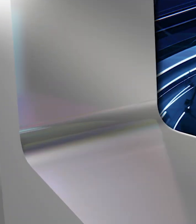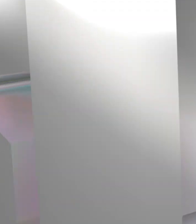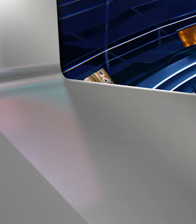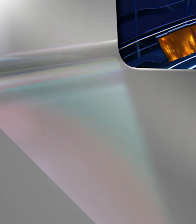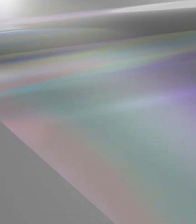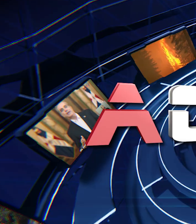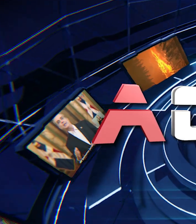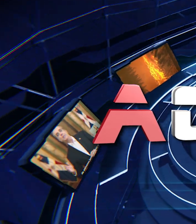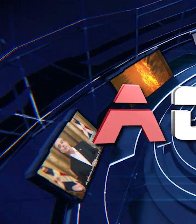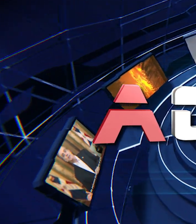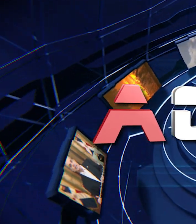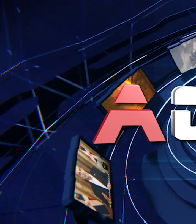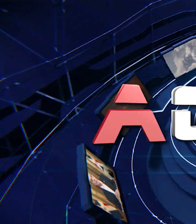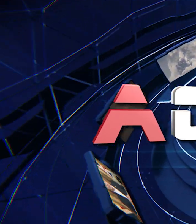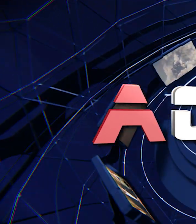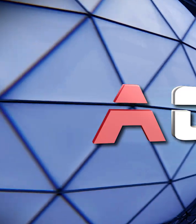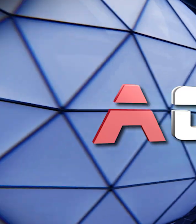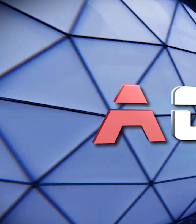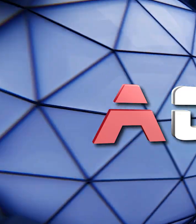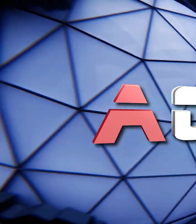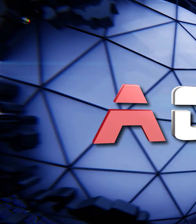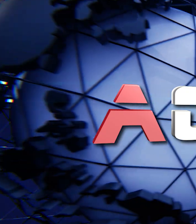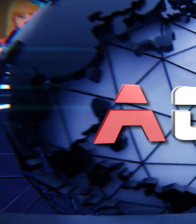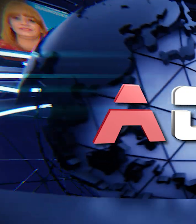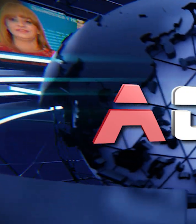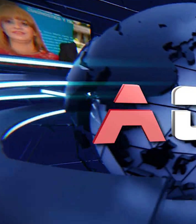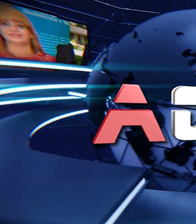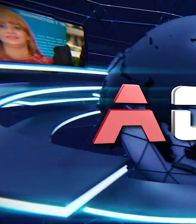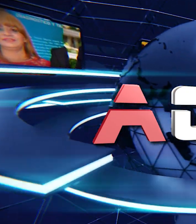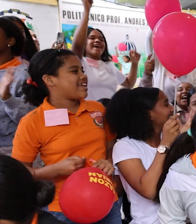accesos sin límites es de en y productora